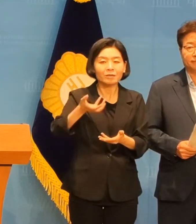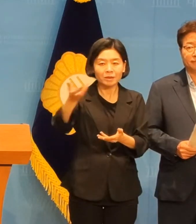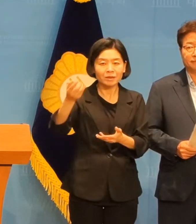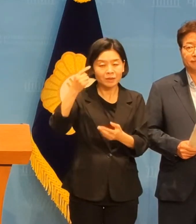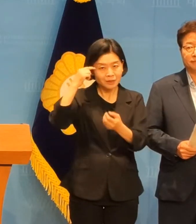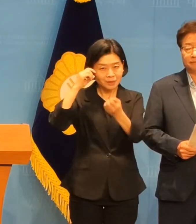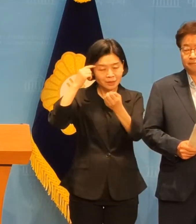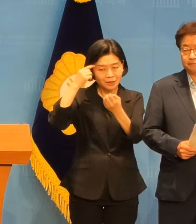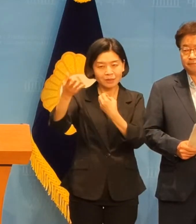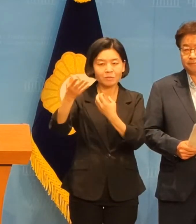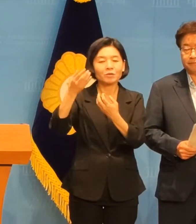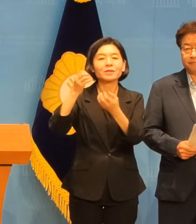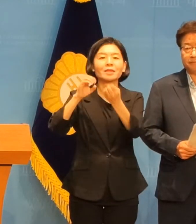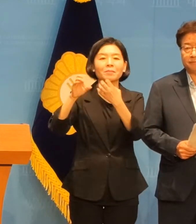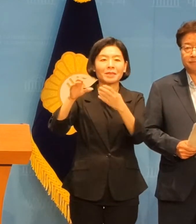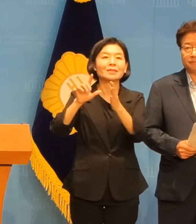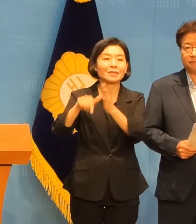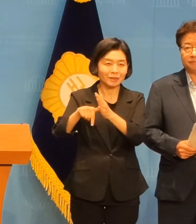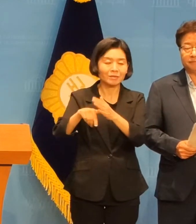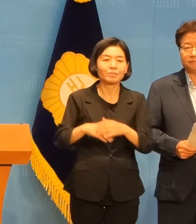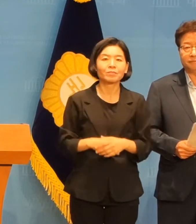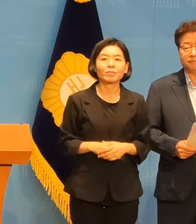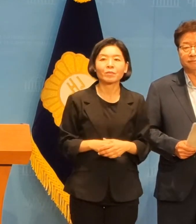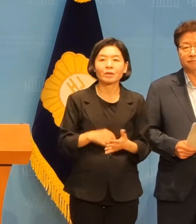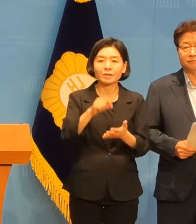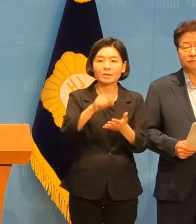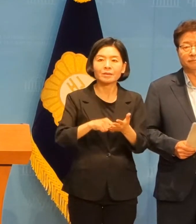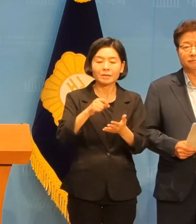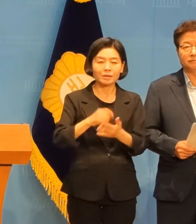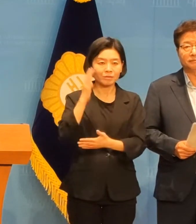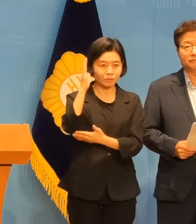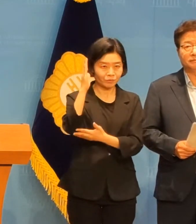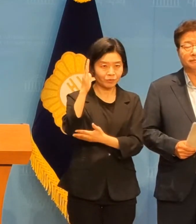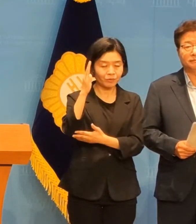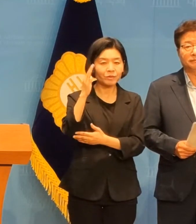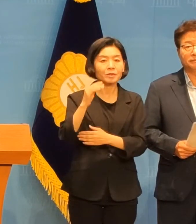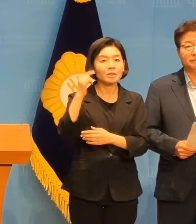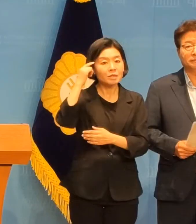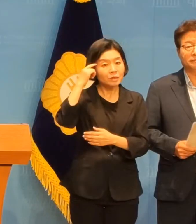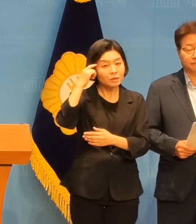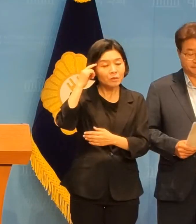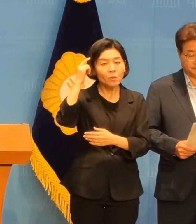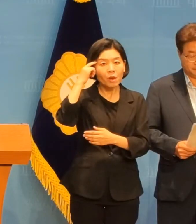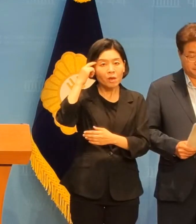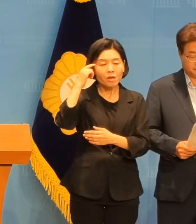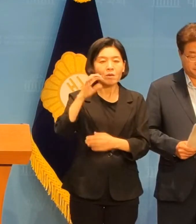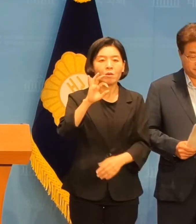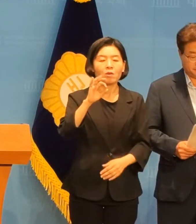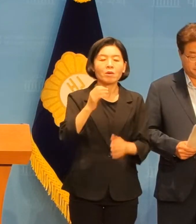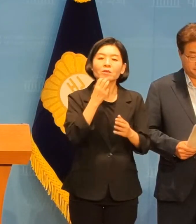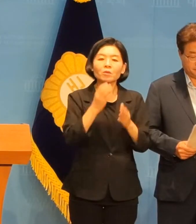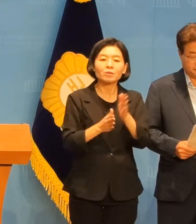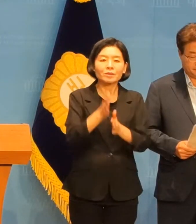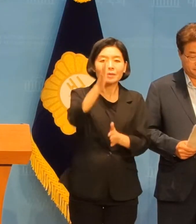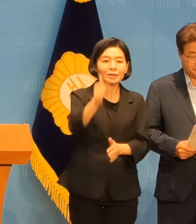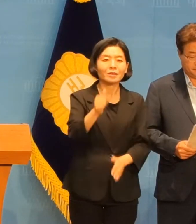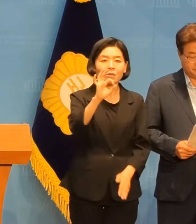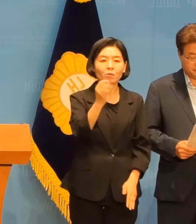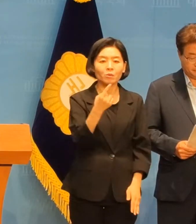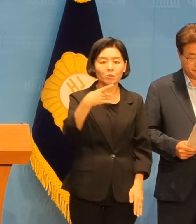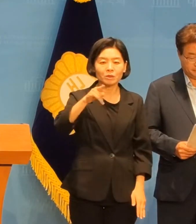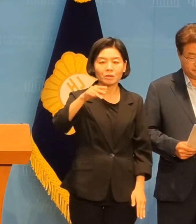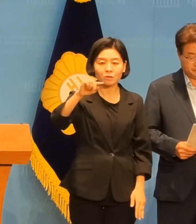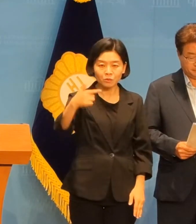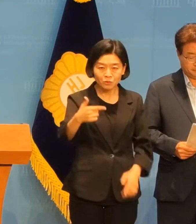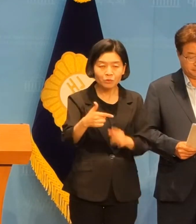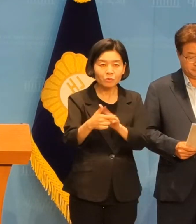하겠습니다. 오늘 기자회견을 주최하게 된 이유는 오세훈 서울시장이